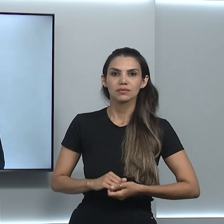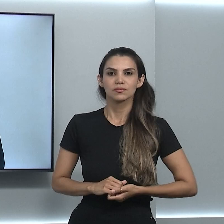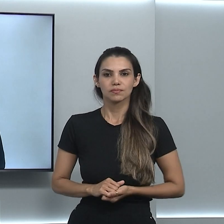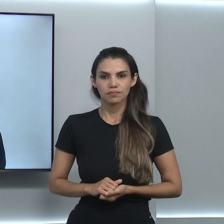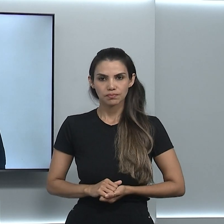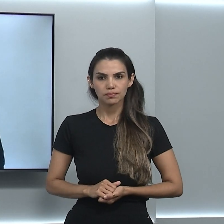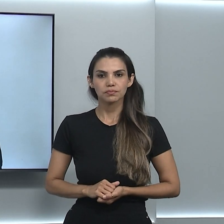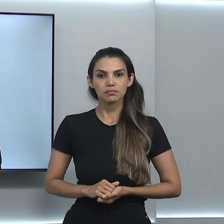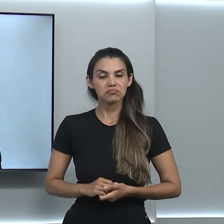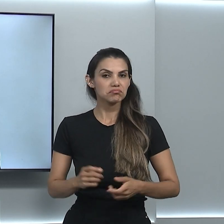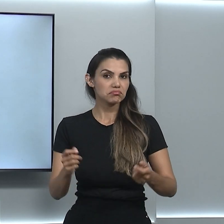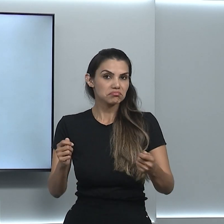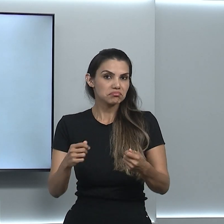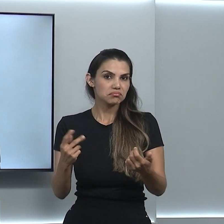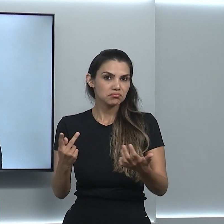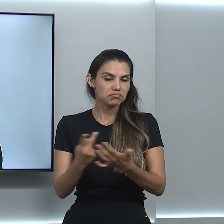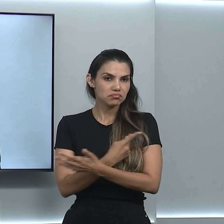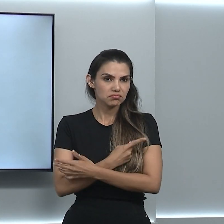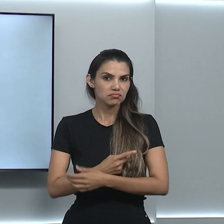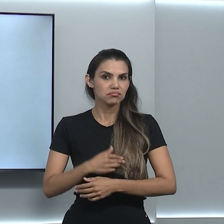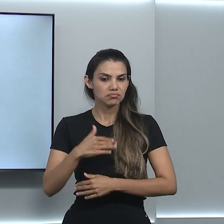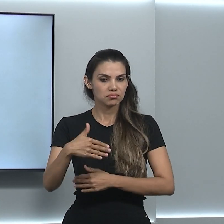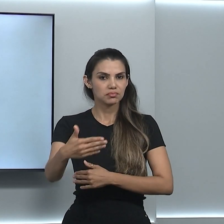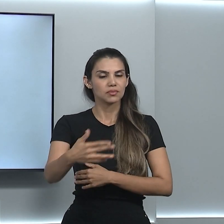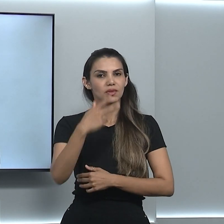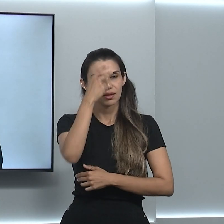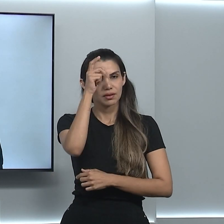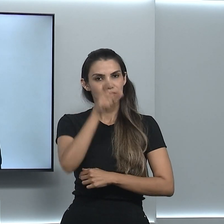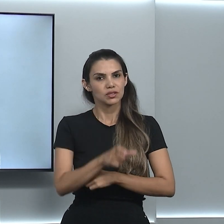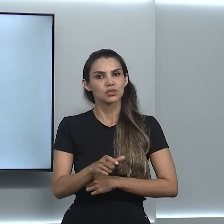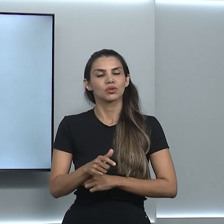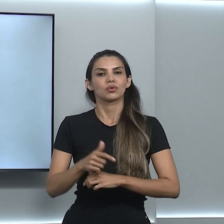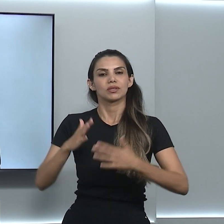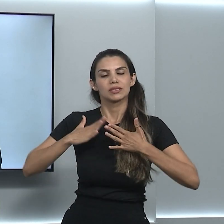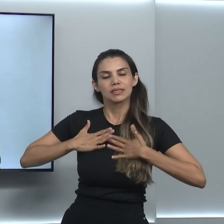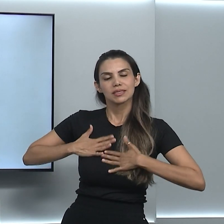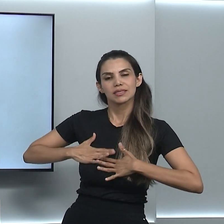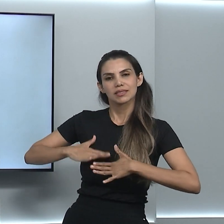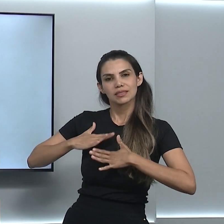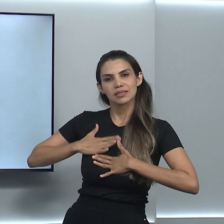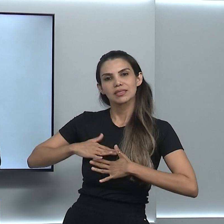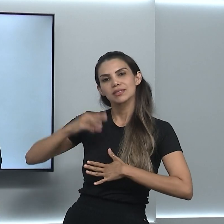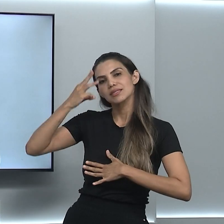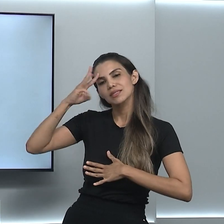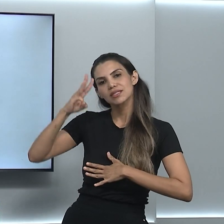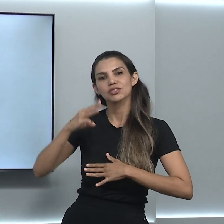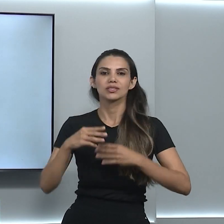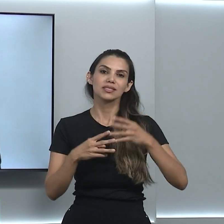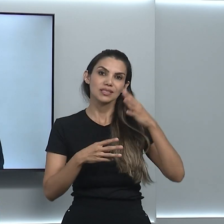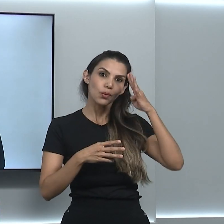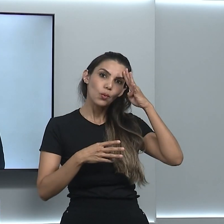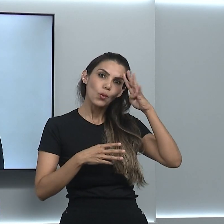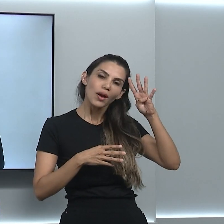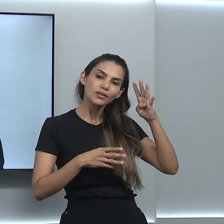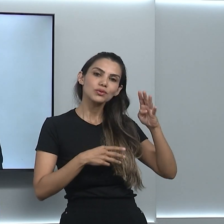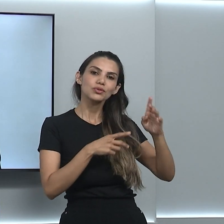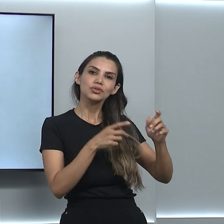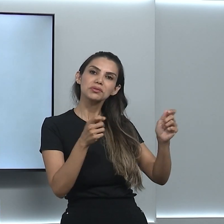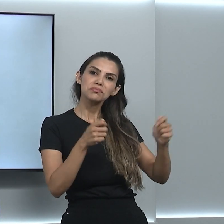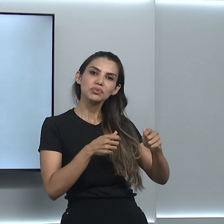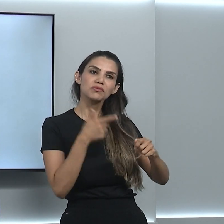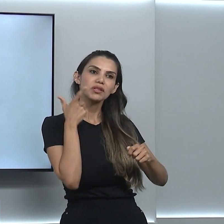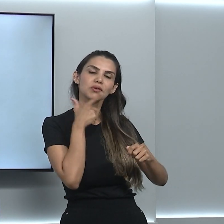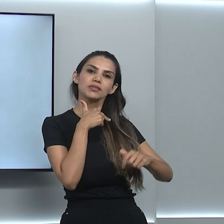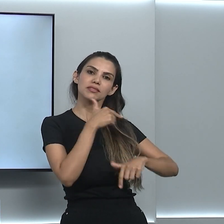o que pode ocasionalmente acontecer é que esse trabalhador que descansa 3 dias, em 4 dias consegue ocasionalmente